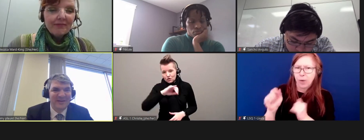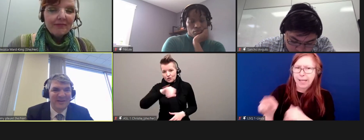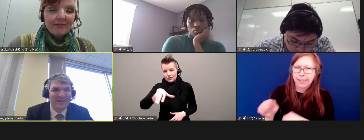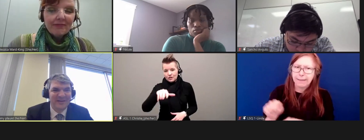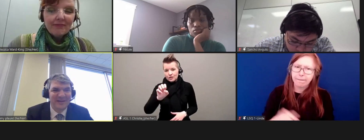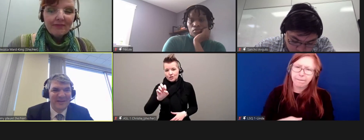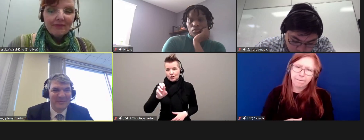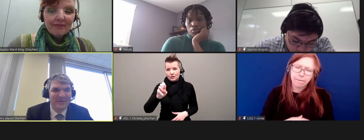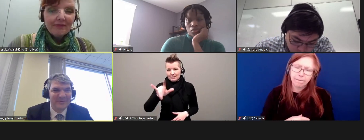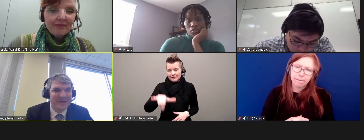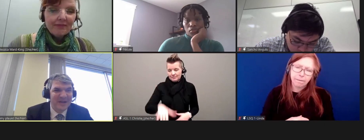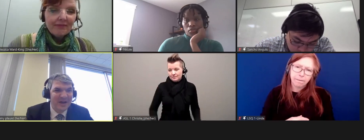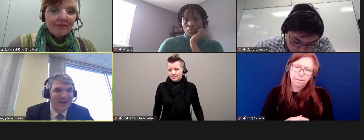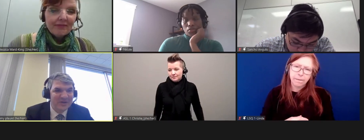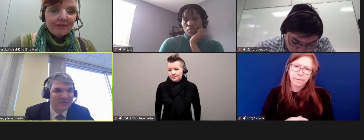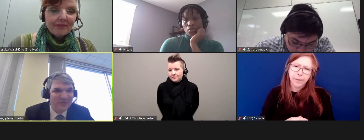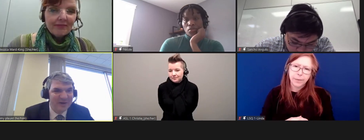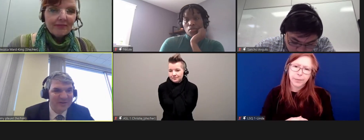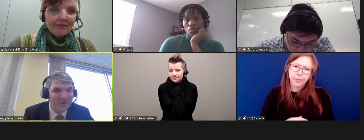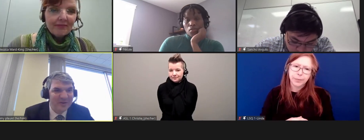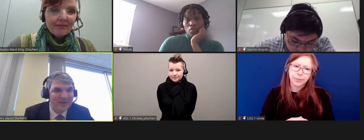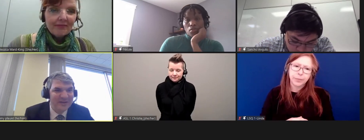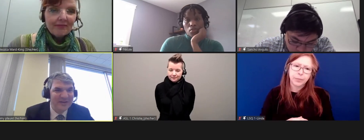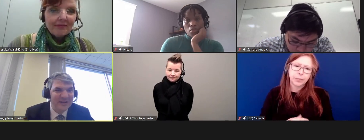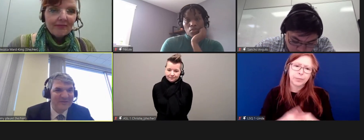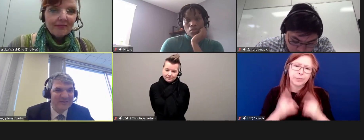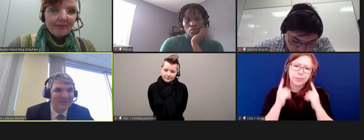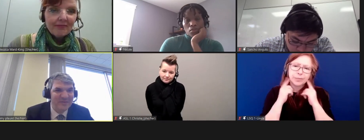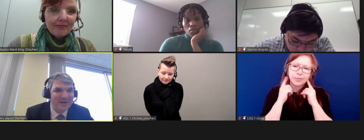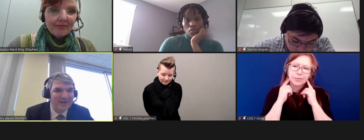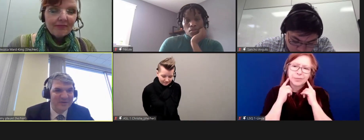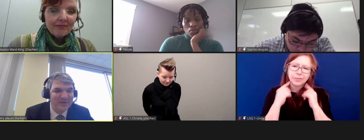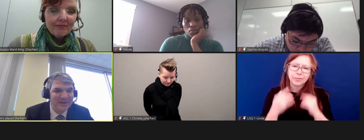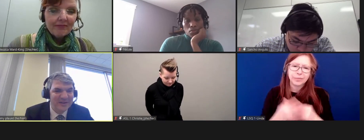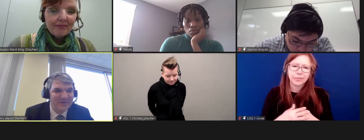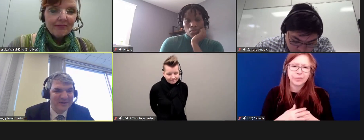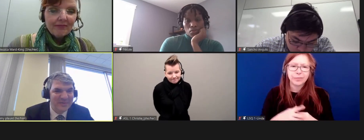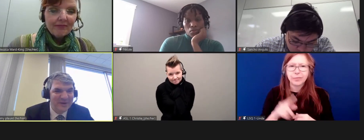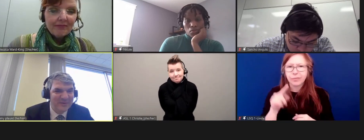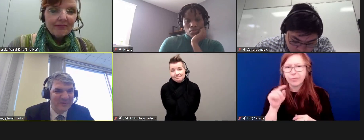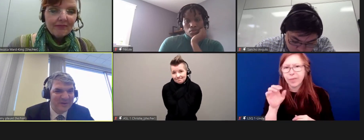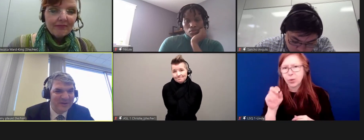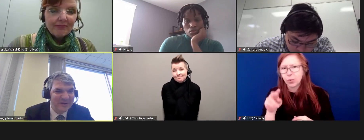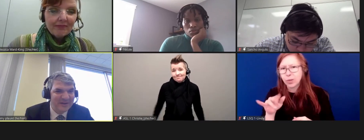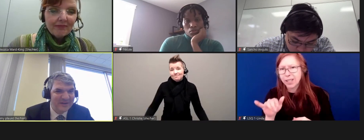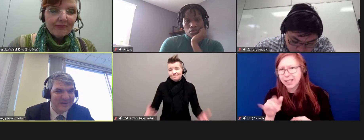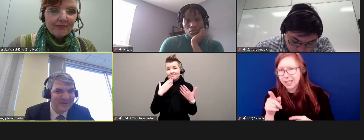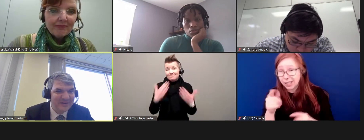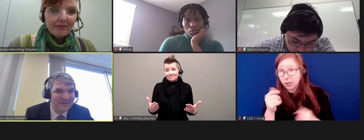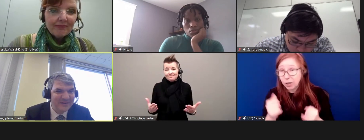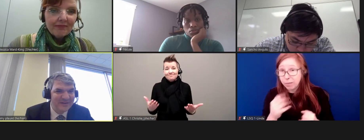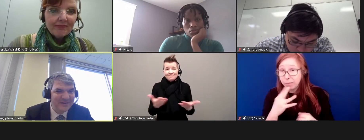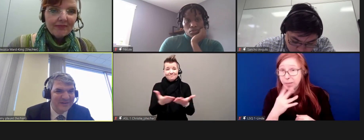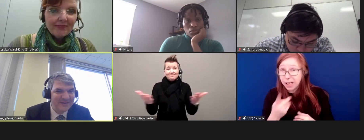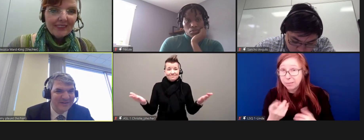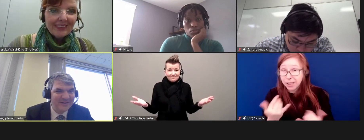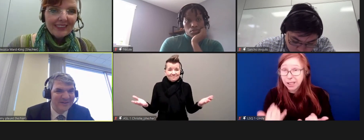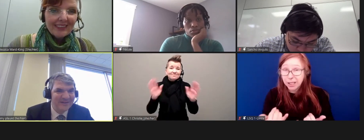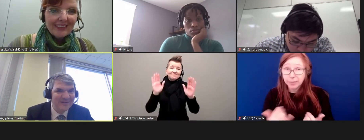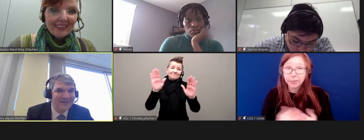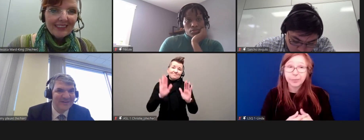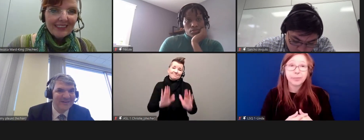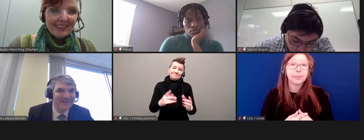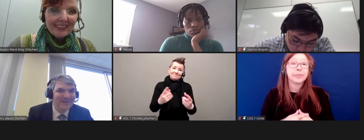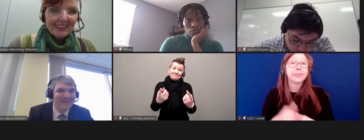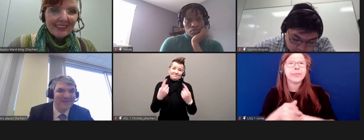Wow, quelle réponse. Ah, je vois que Tony lève son main. Tony, es-tu capable de parler?